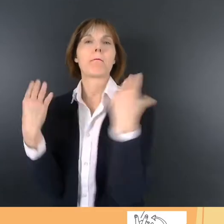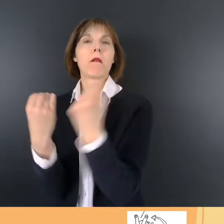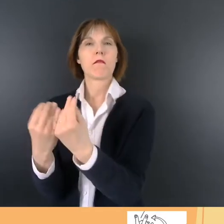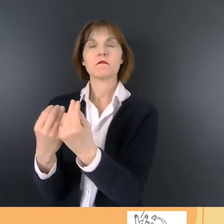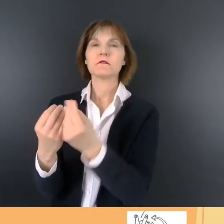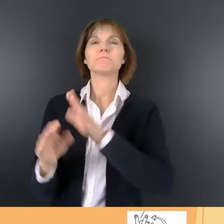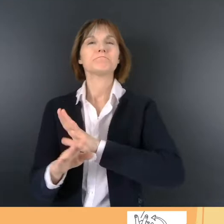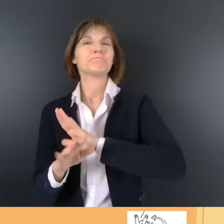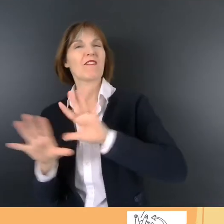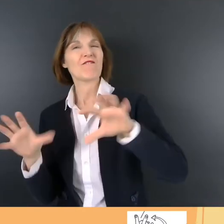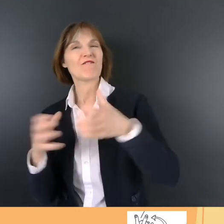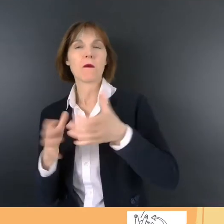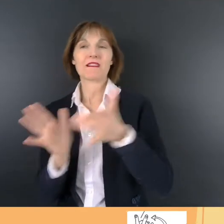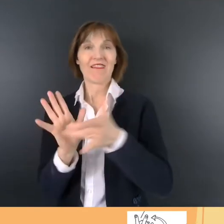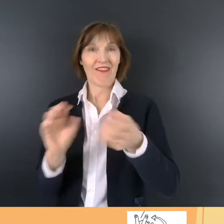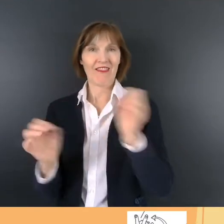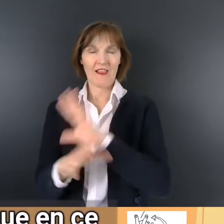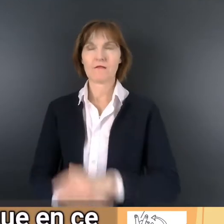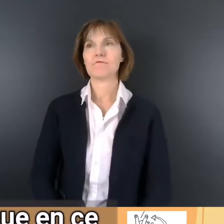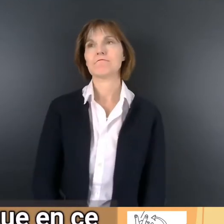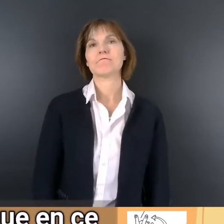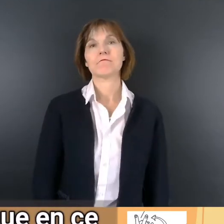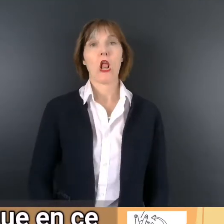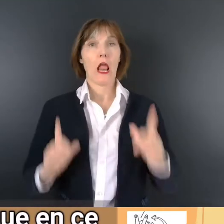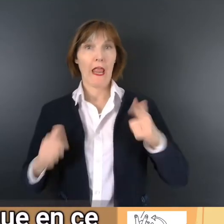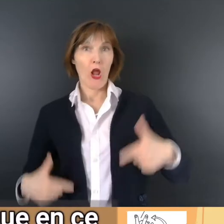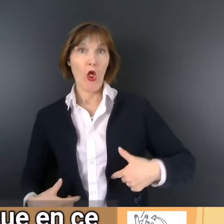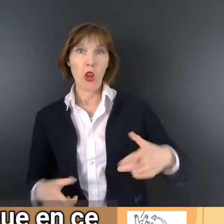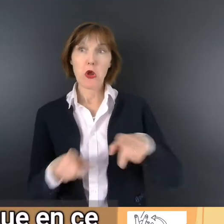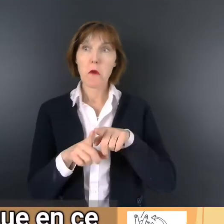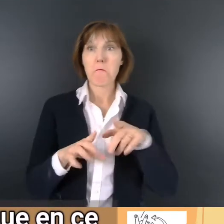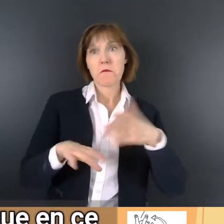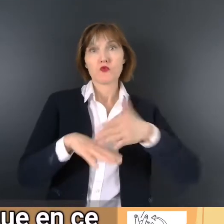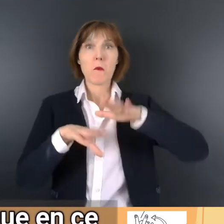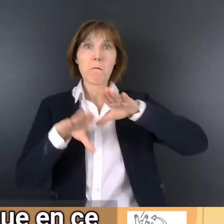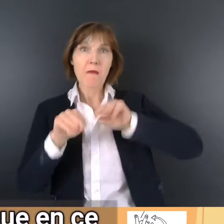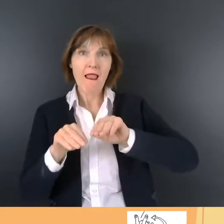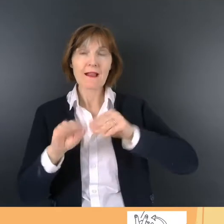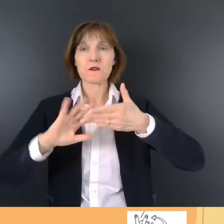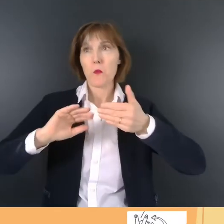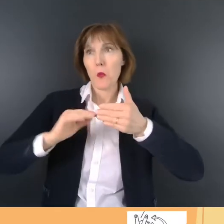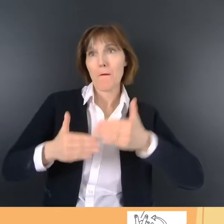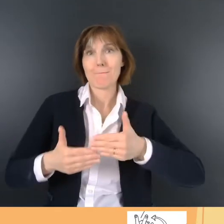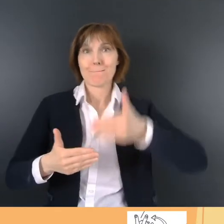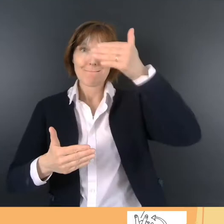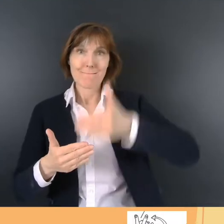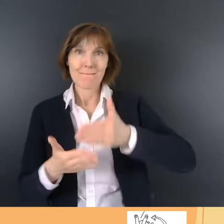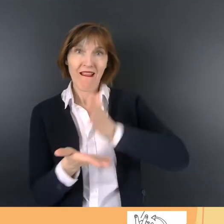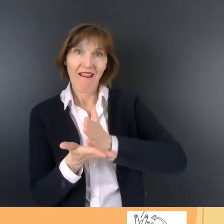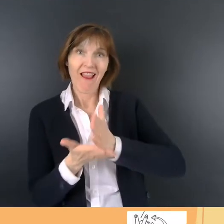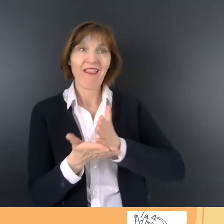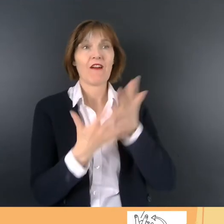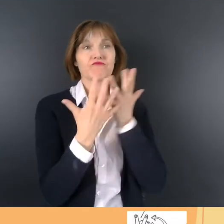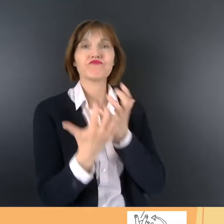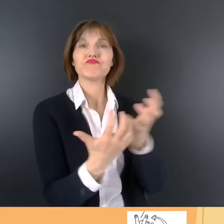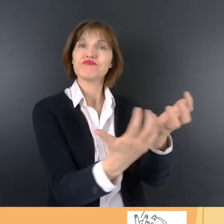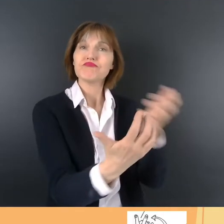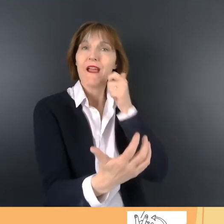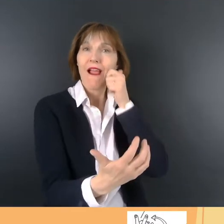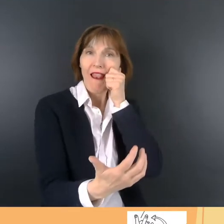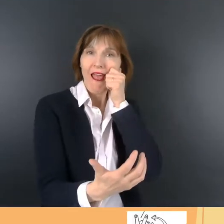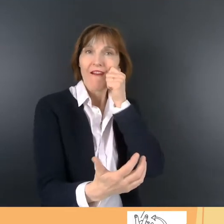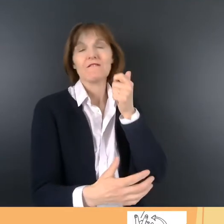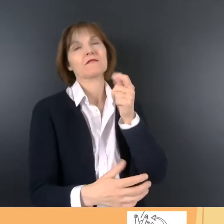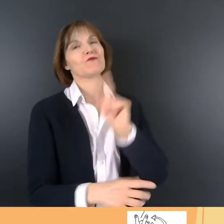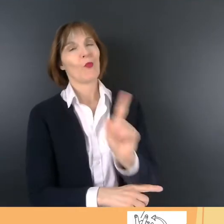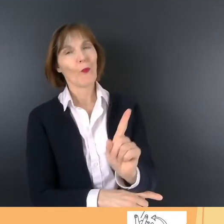un site internet. Et l'école n'est pas vraiment physique, en ce sens qu'il n pas des murs ou une classe en présentiel. En